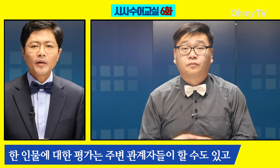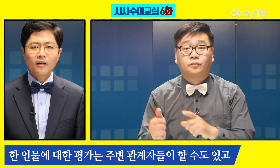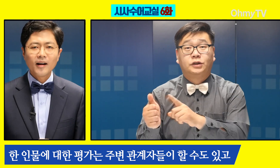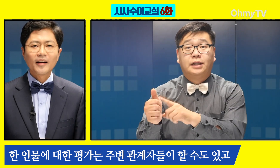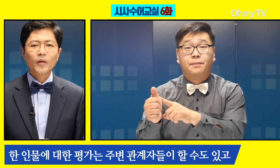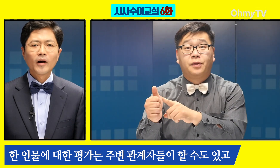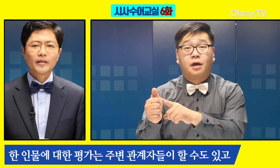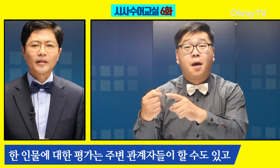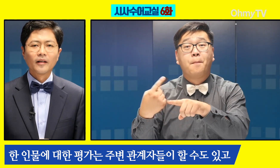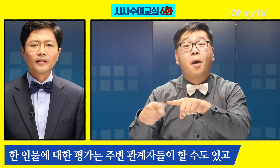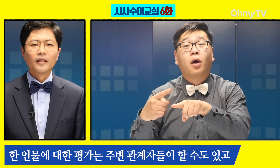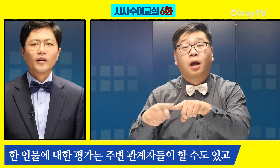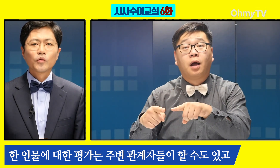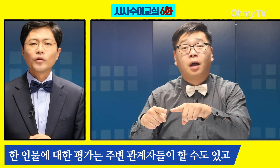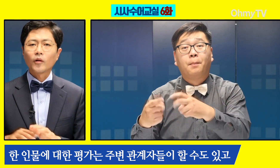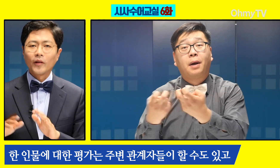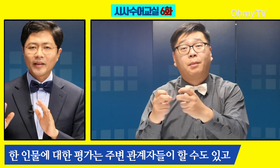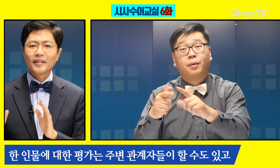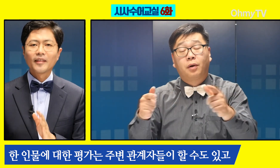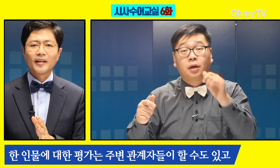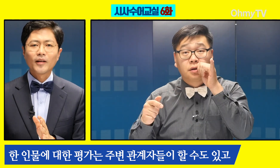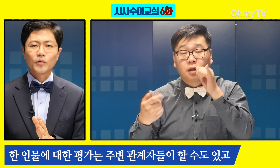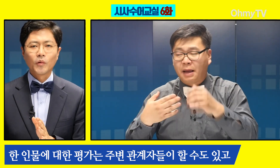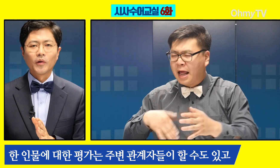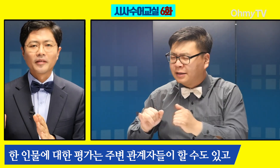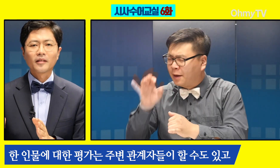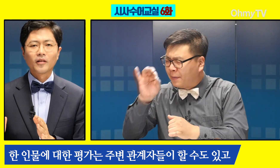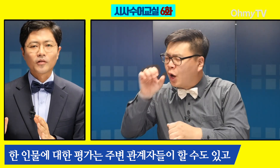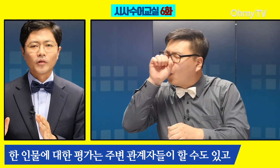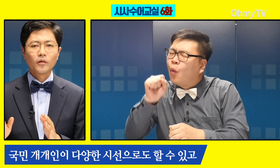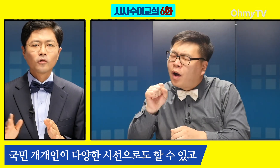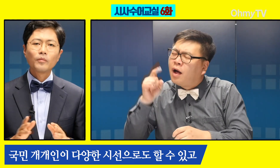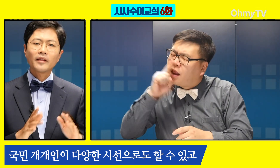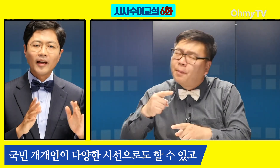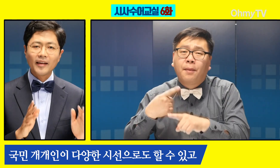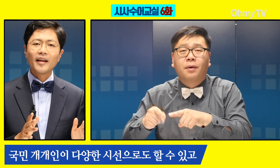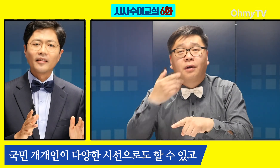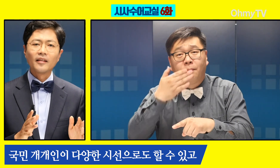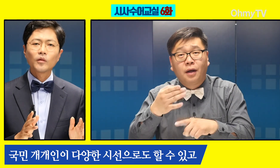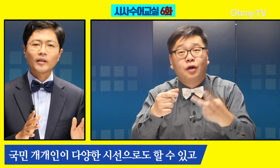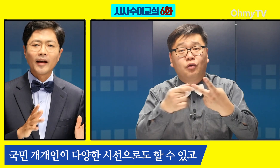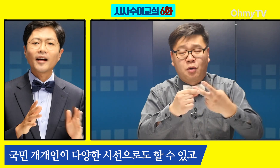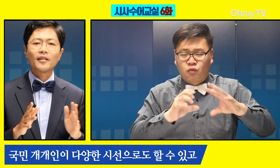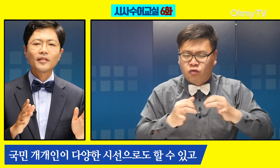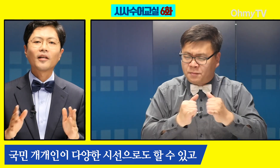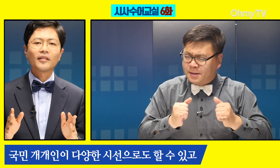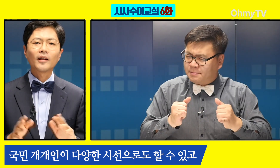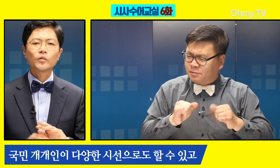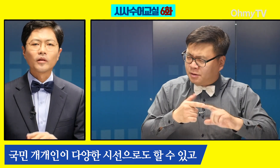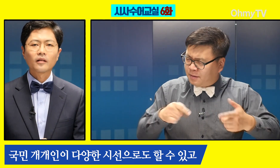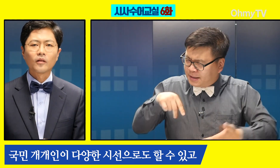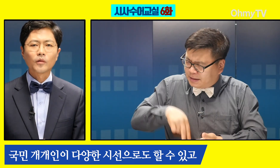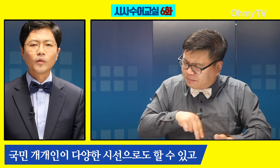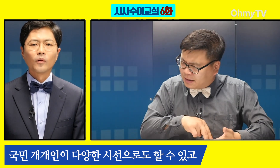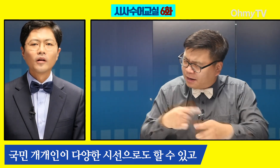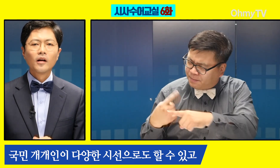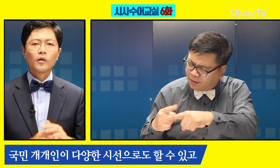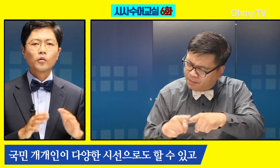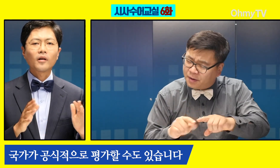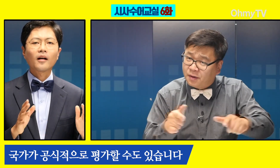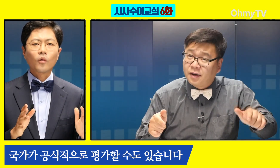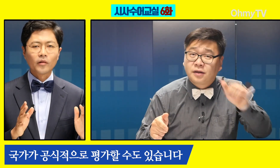한 인물에 대한 평가라고 하는 건 주위의 관계자들이 할 수도 있을 것이고요. 국민 개개인이 또 다양한 시선에서 할 수도 있을